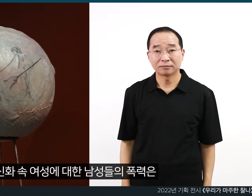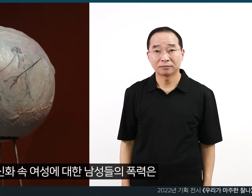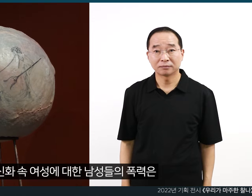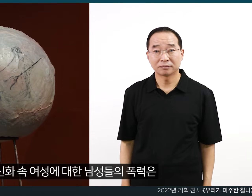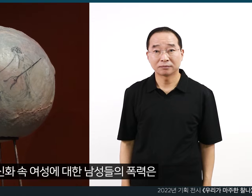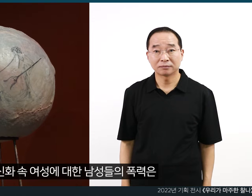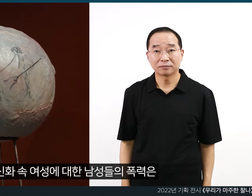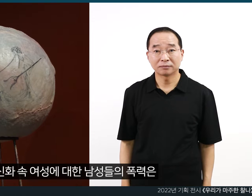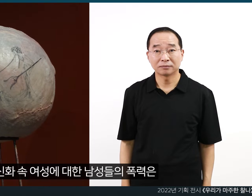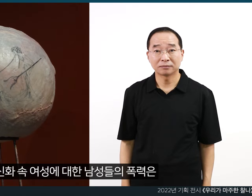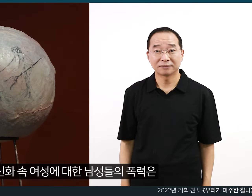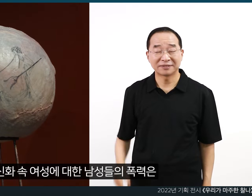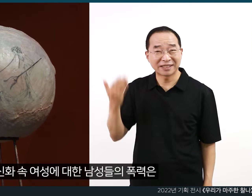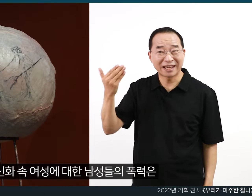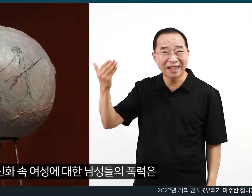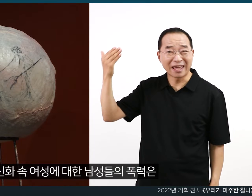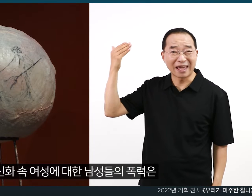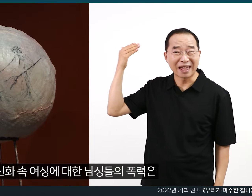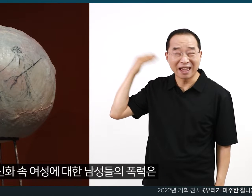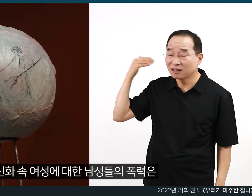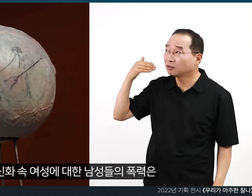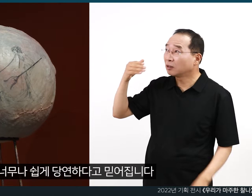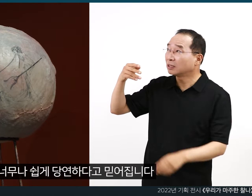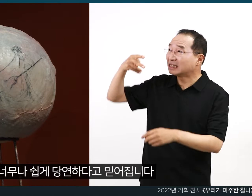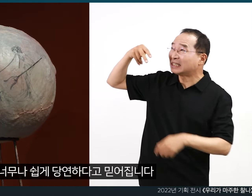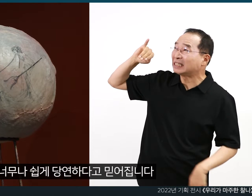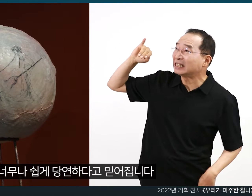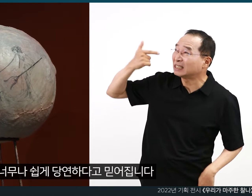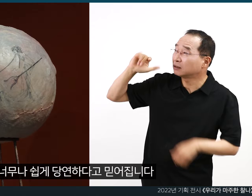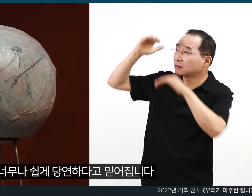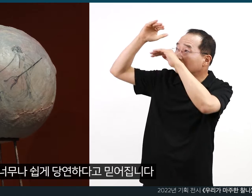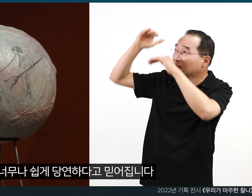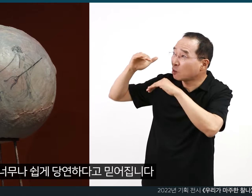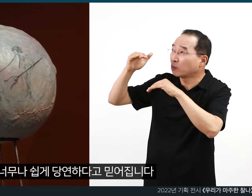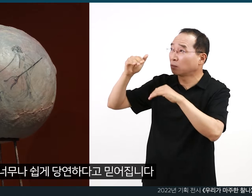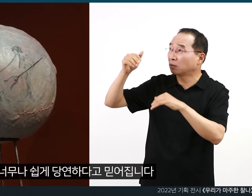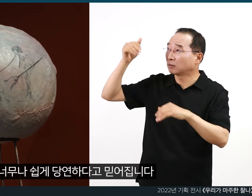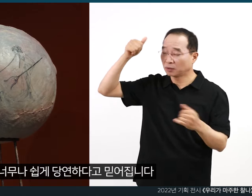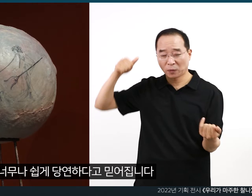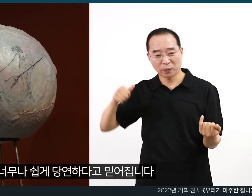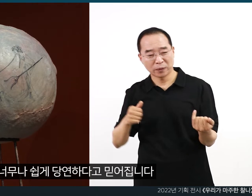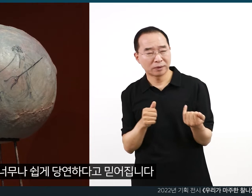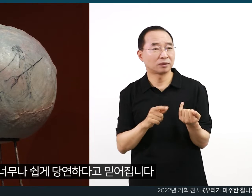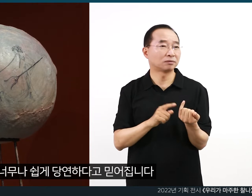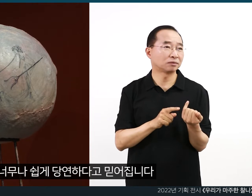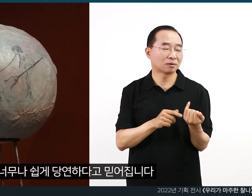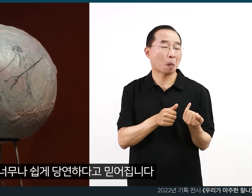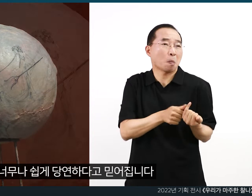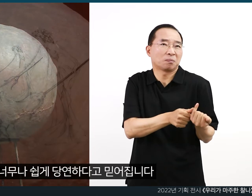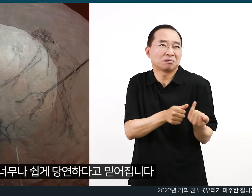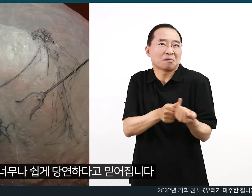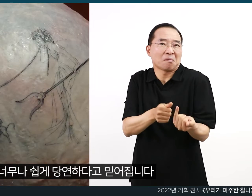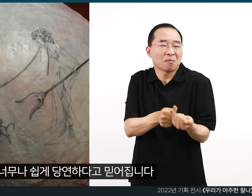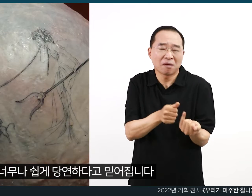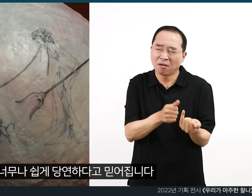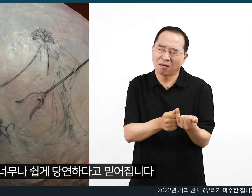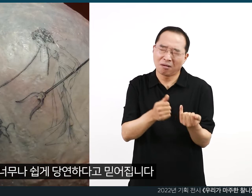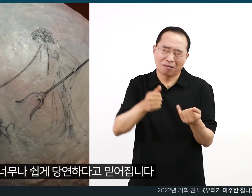신화 속 여성에 대한 남성들의 폭력은 너무나 쉽게 당연하다고 믿어집니다.